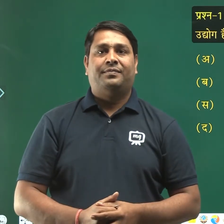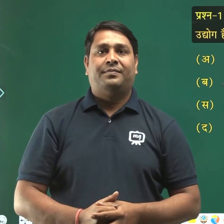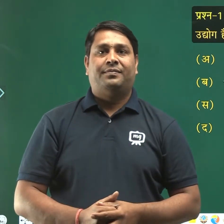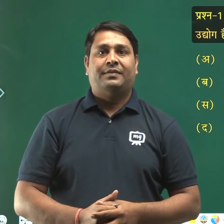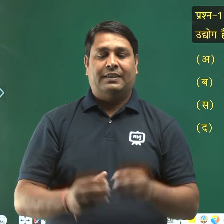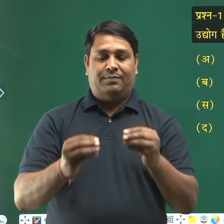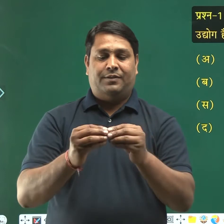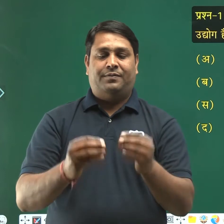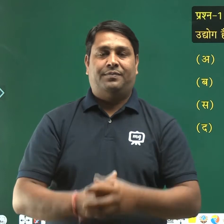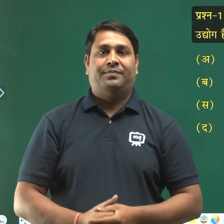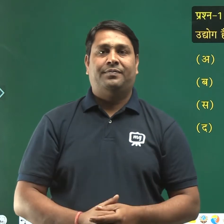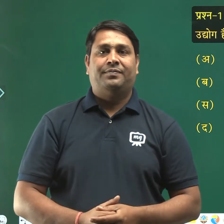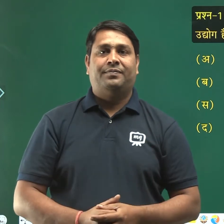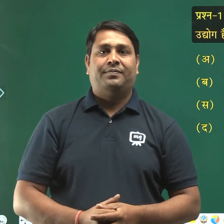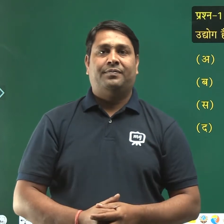बी